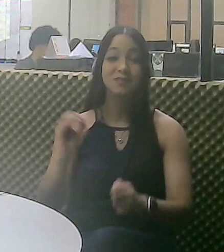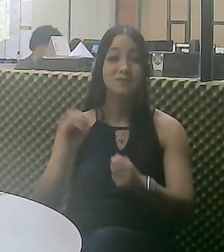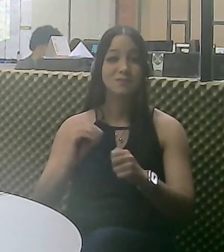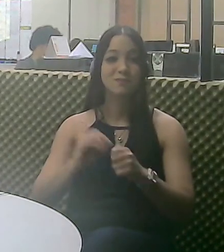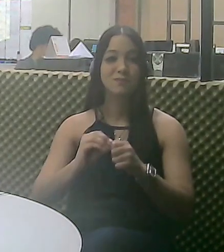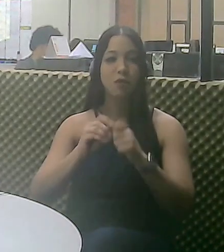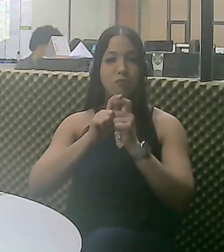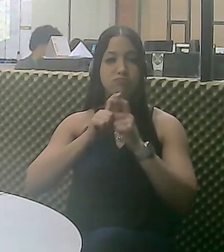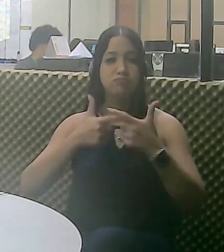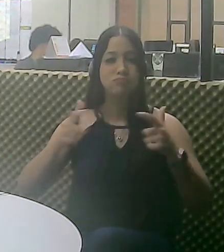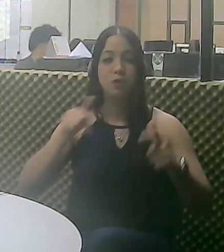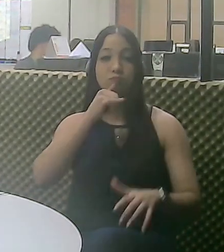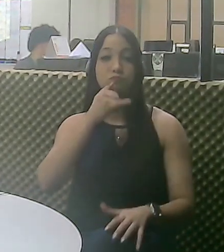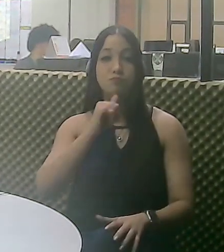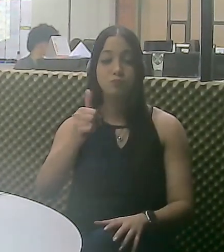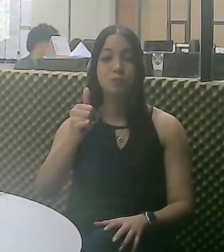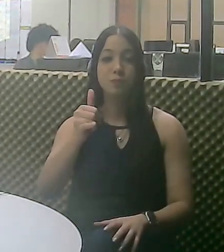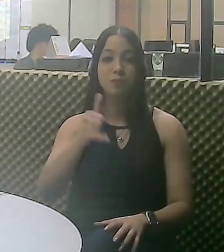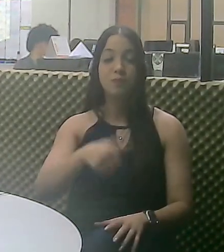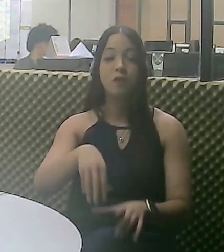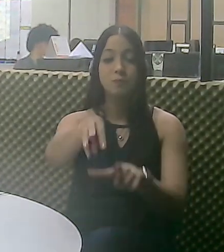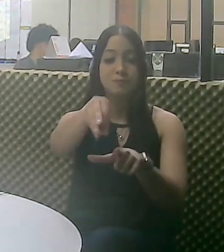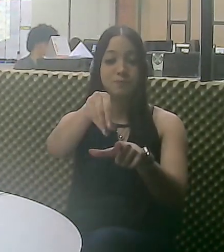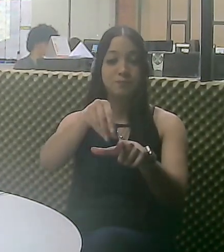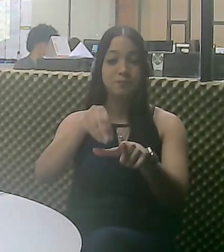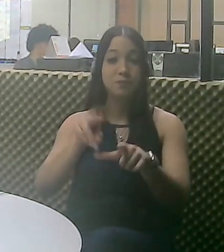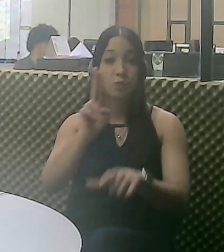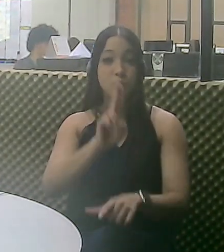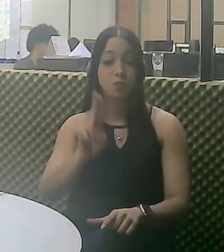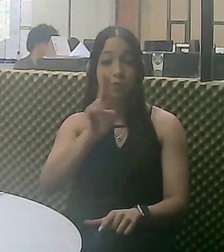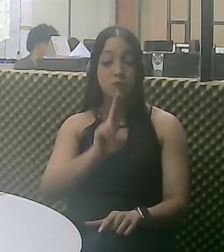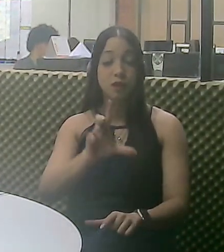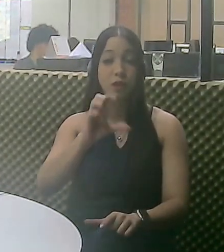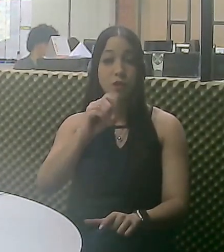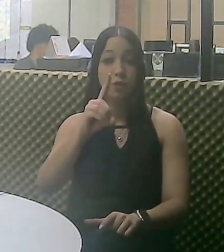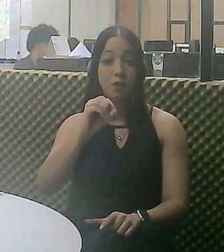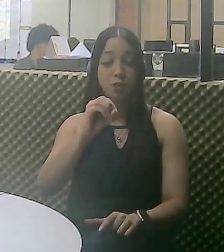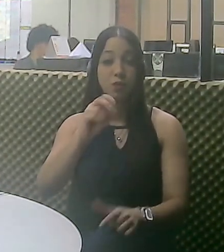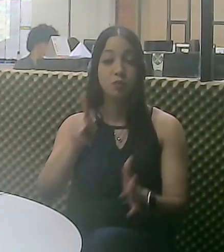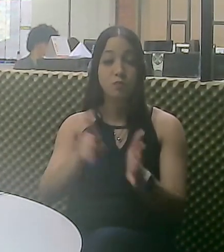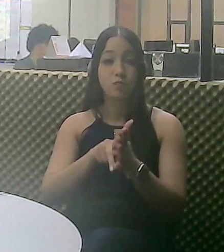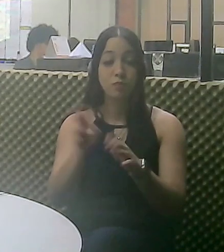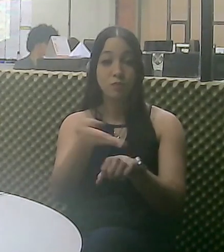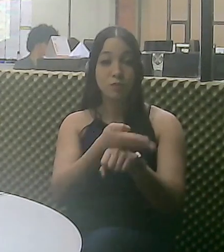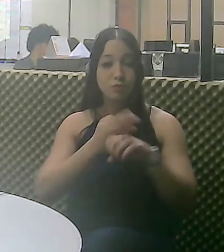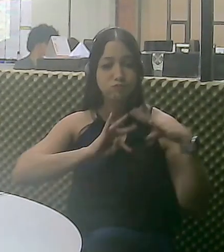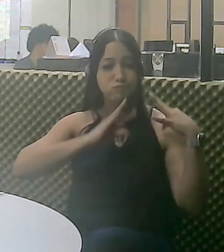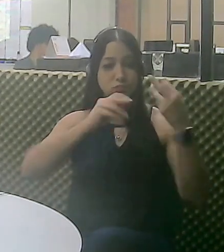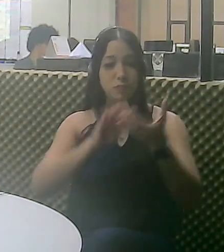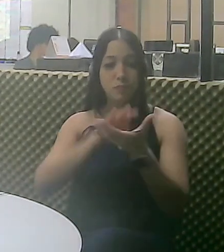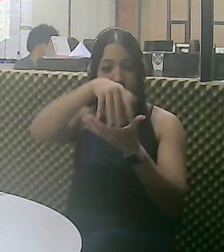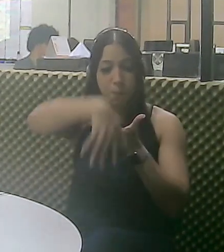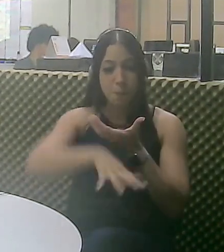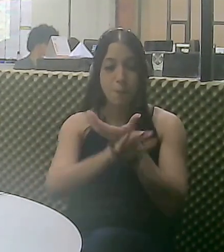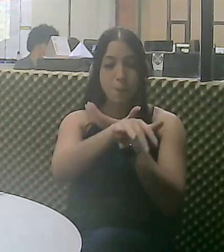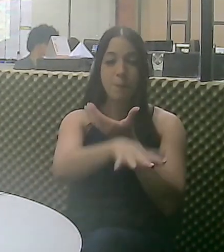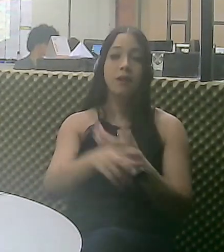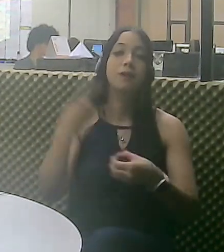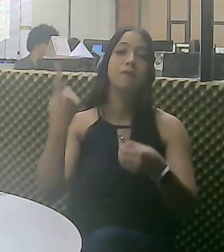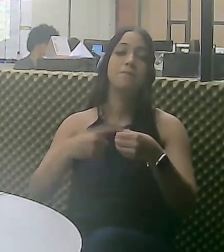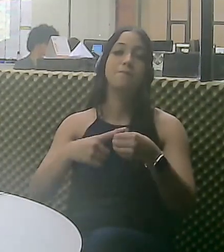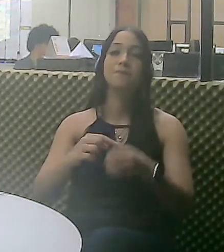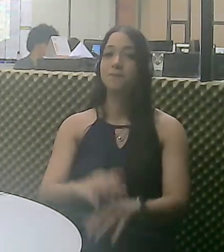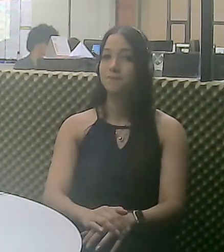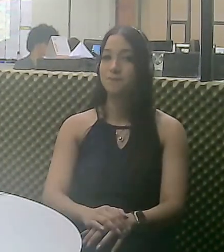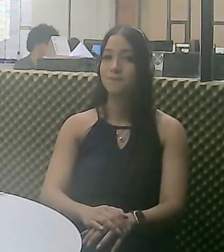em larga escala de energia e fertilizante a partir do lodo resultante do tratamento de todo o esgoto gerado pela cidade